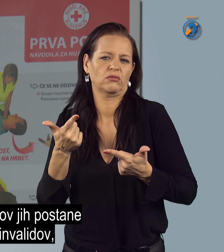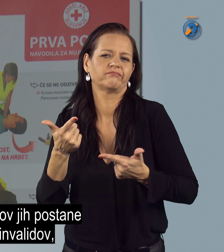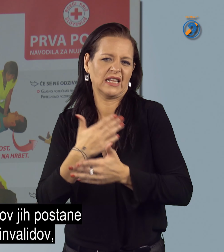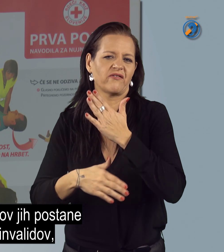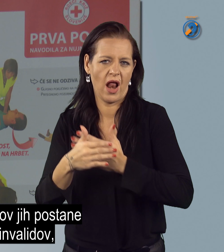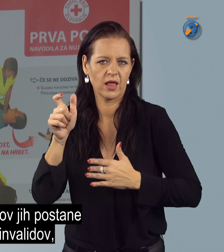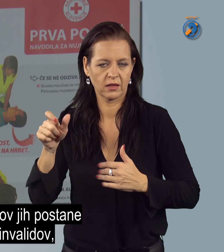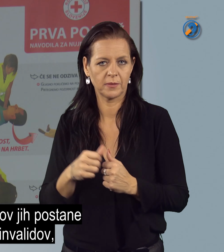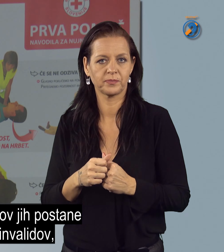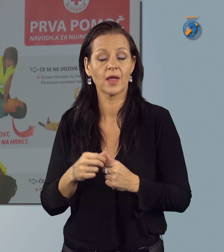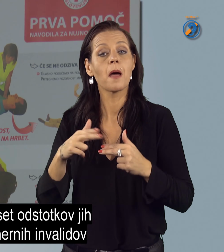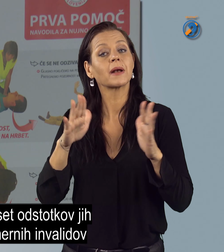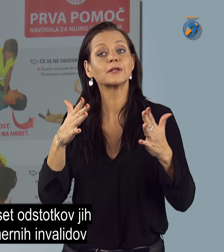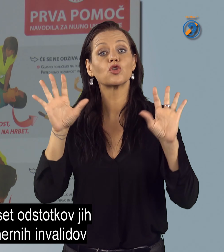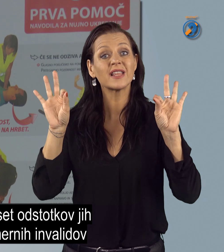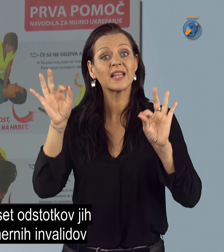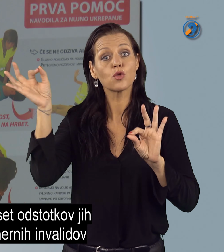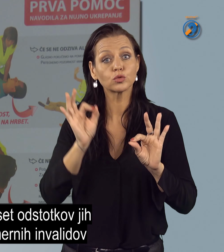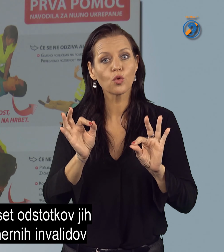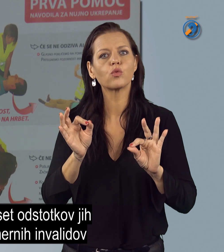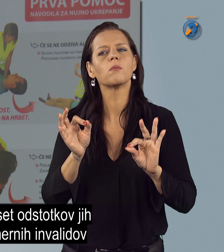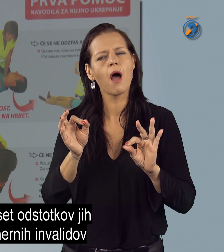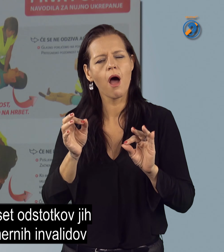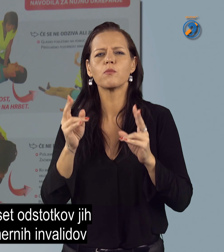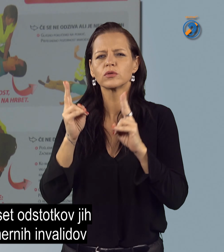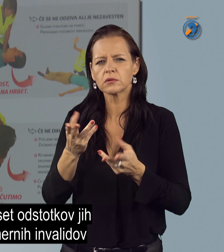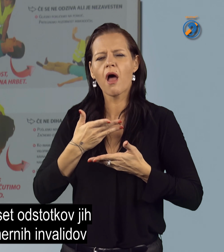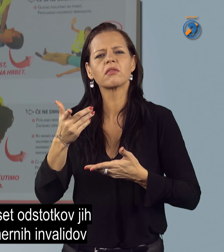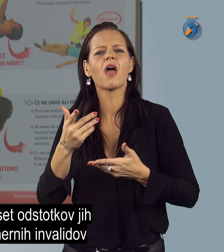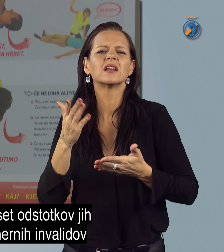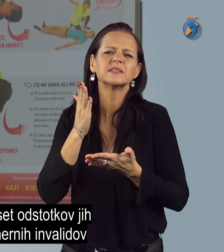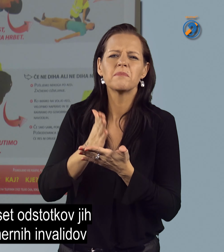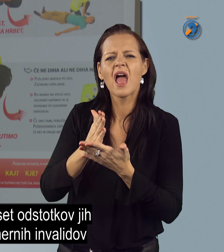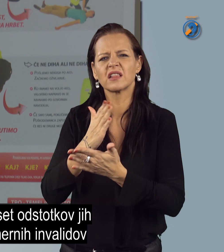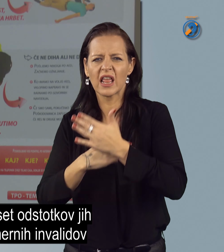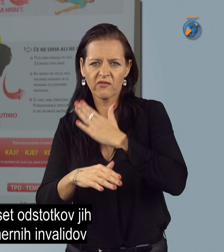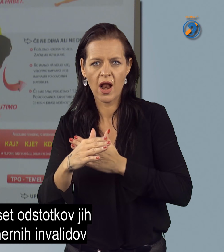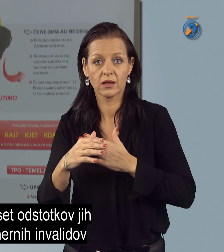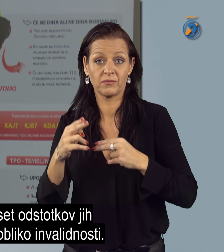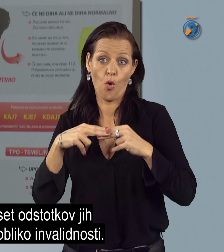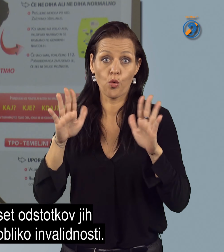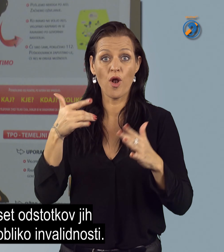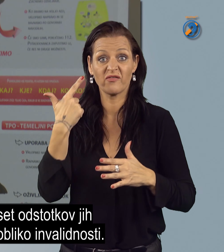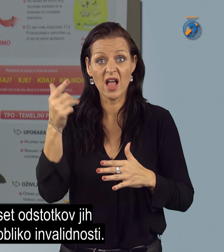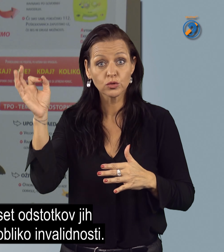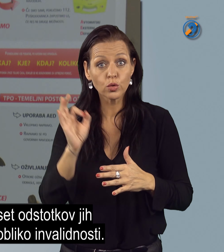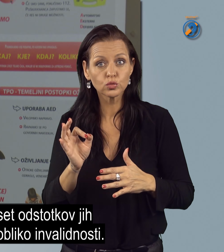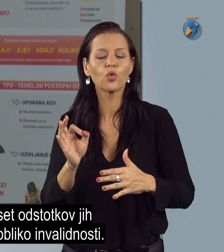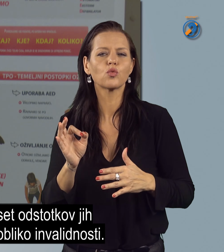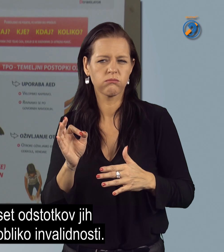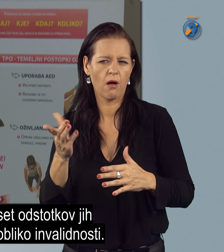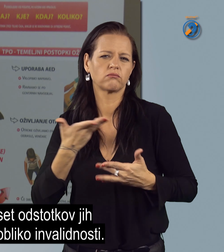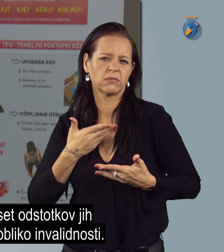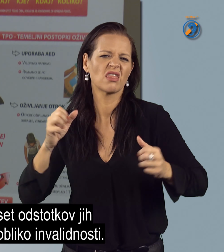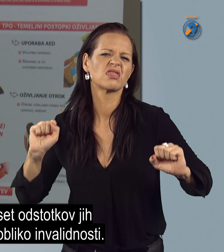Približno 10% jih postane zmernih invalidov in okoli 20% jih konča s težjo obliko invalidnosti.